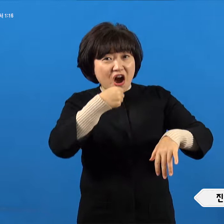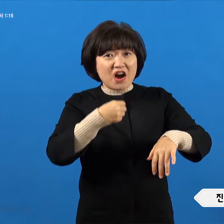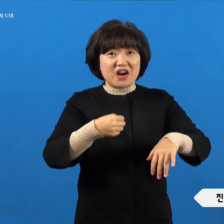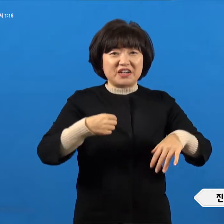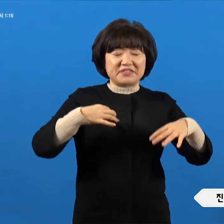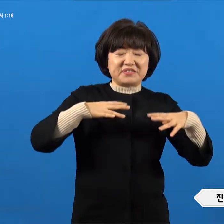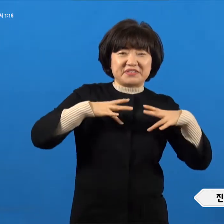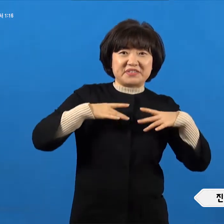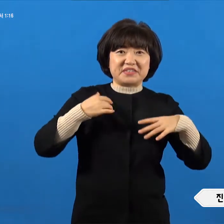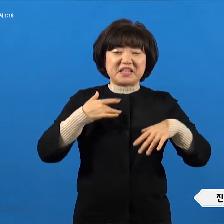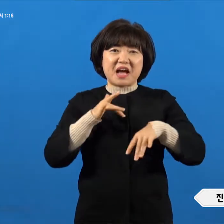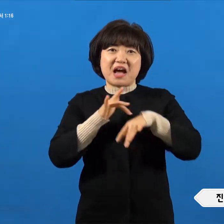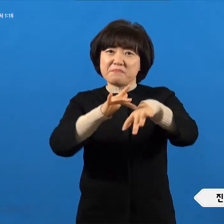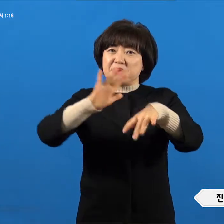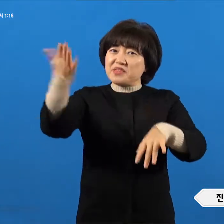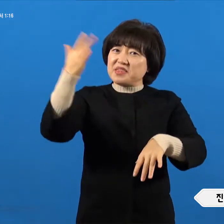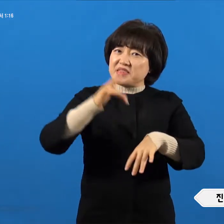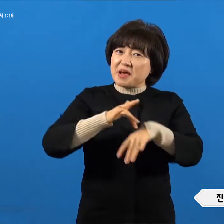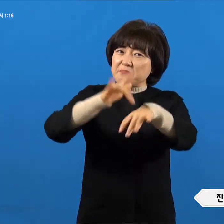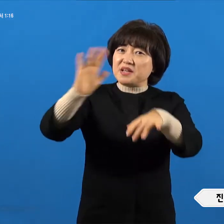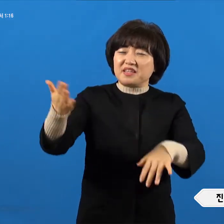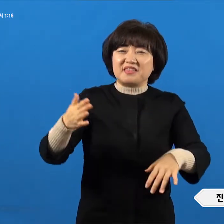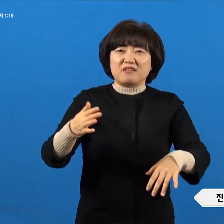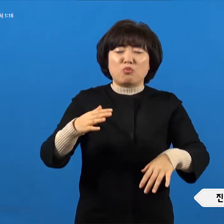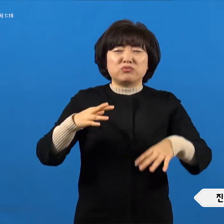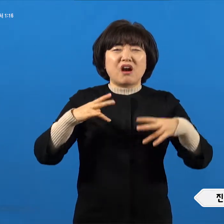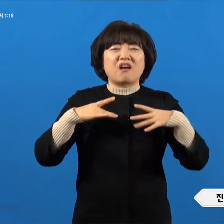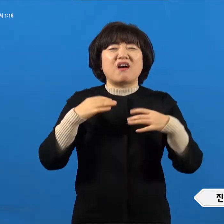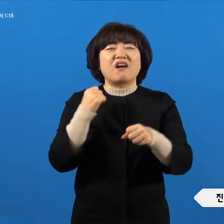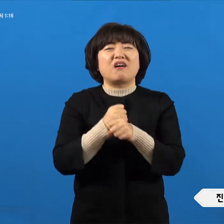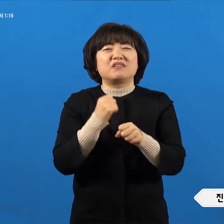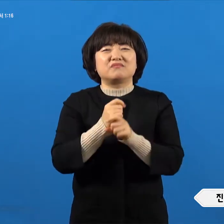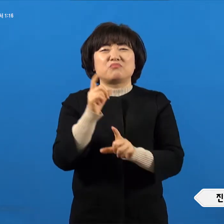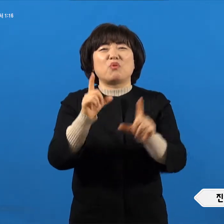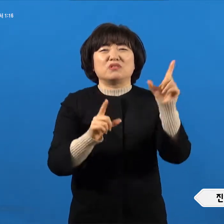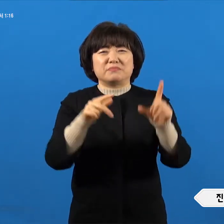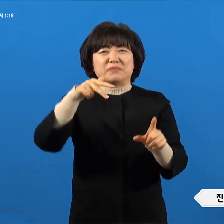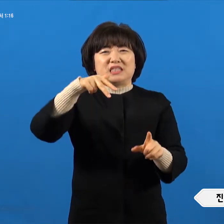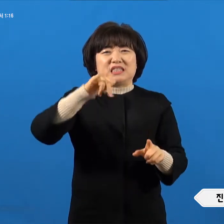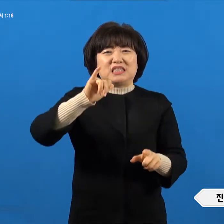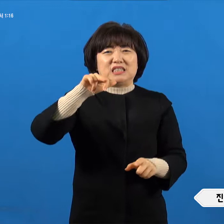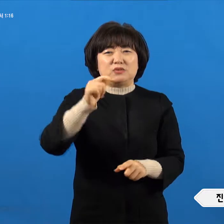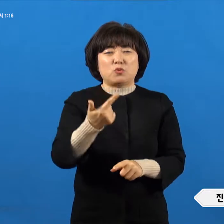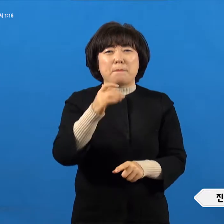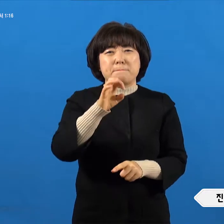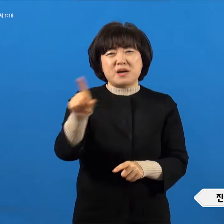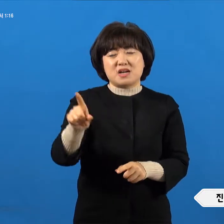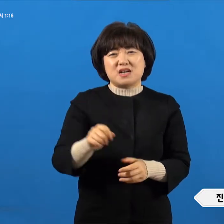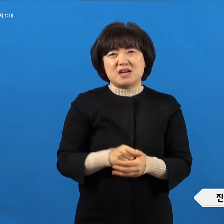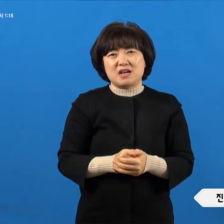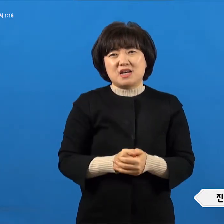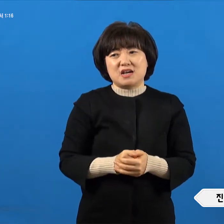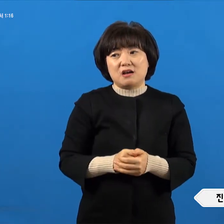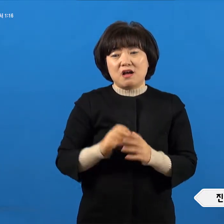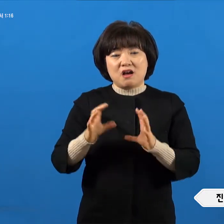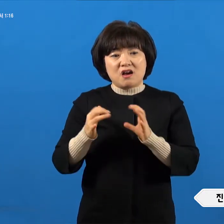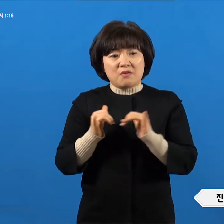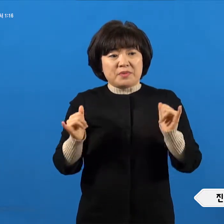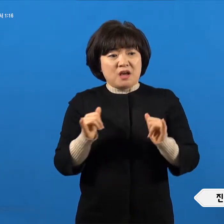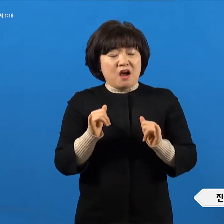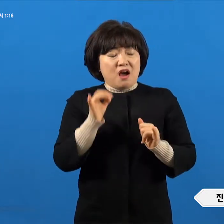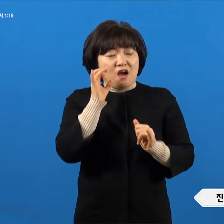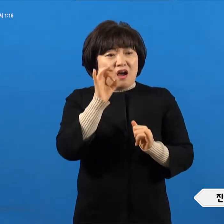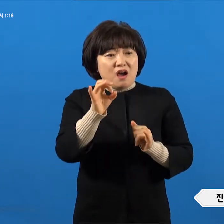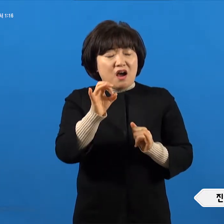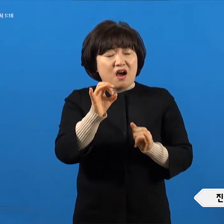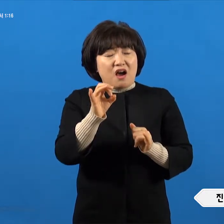스스로 악마가 되기를 원했다고 이야기하는 이들을 우리는 봅니다. 모든 국민들의 치를